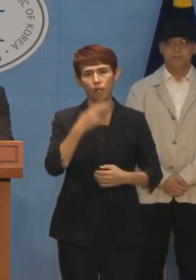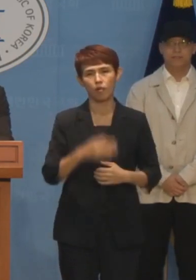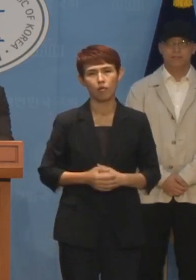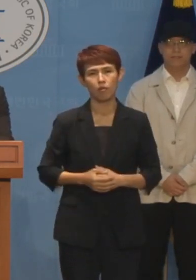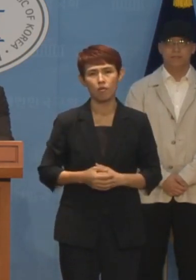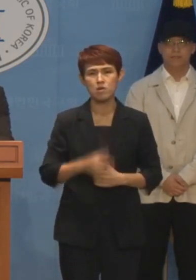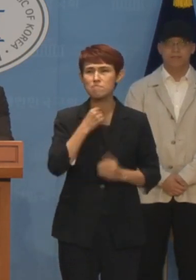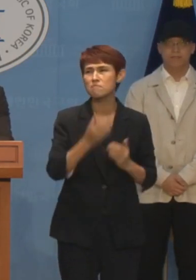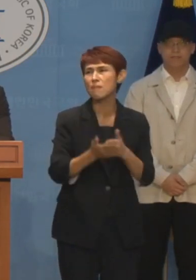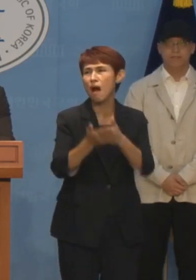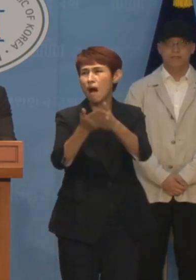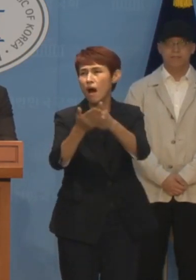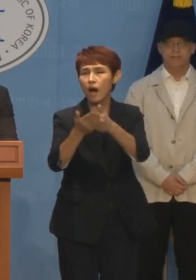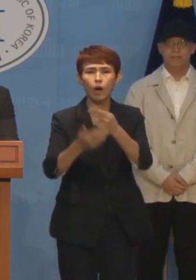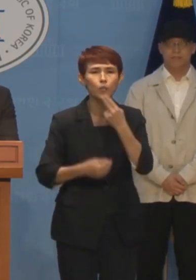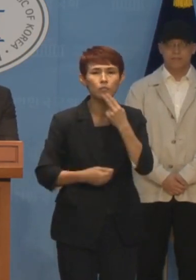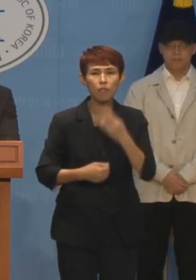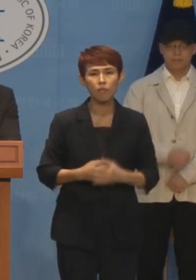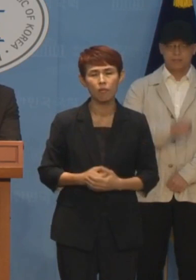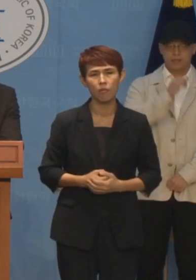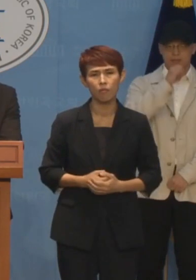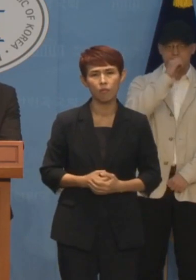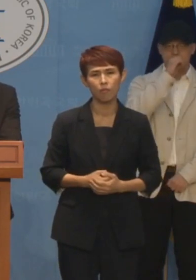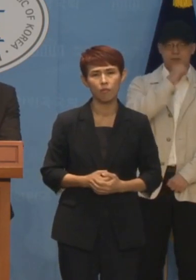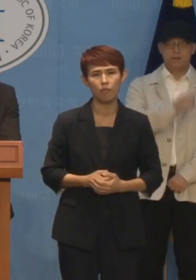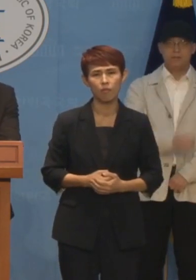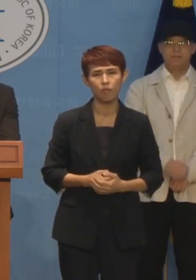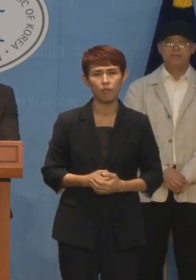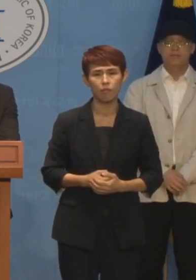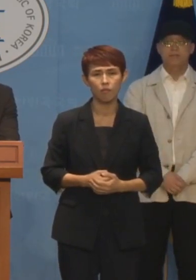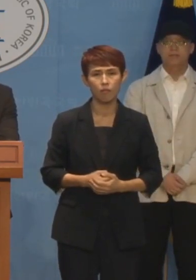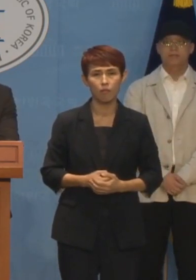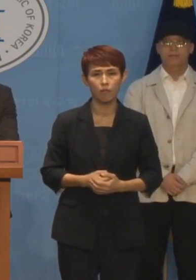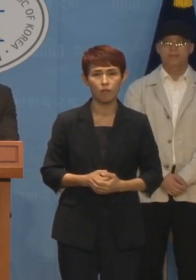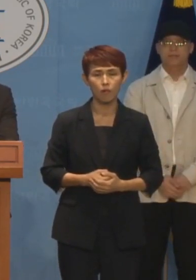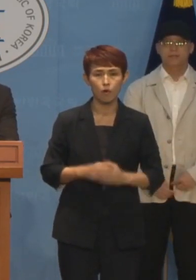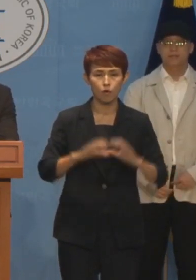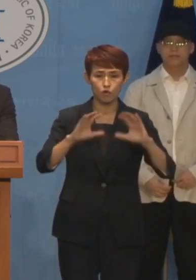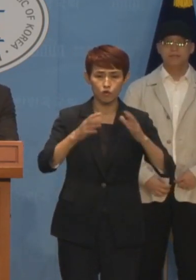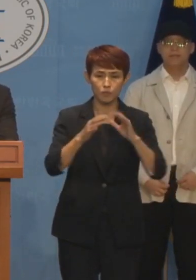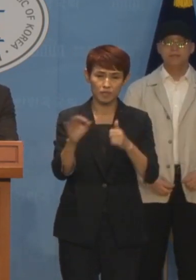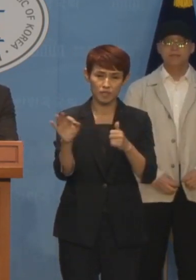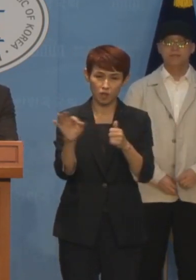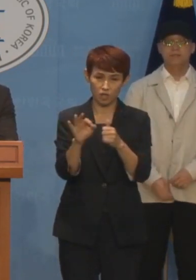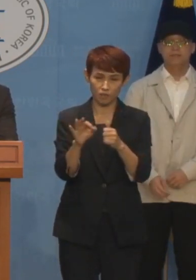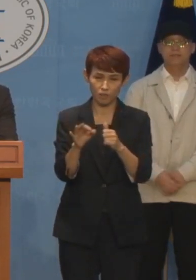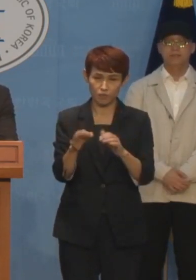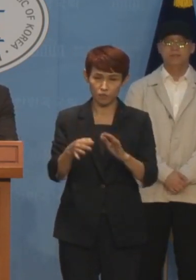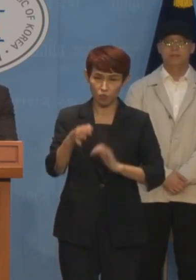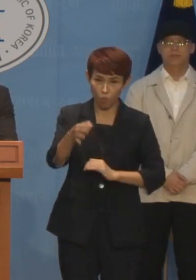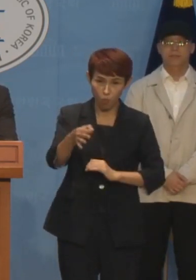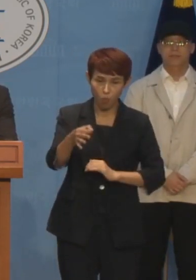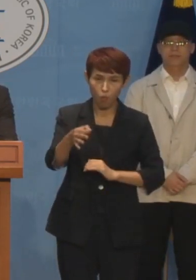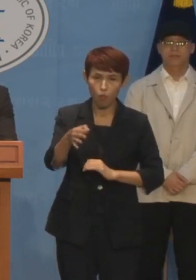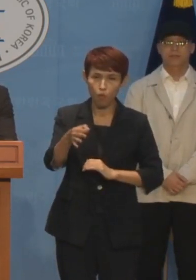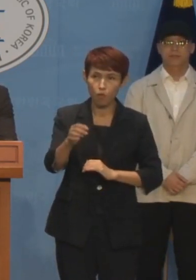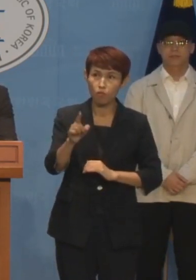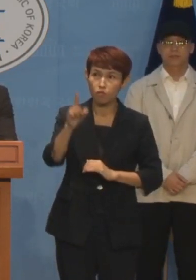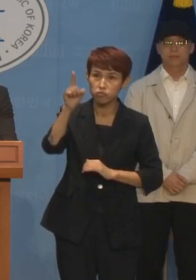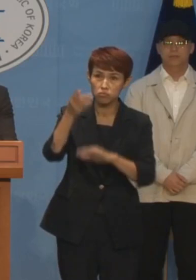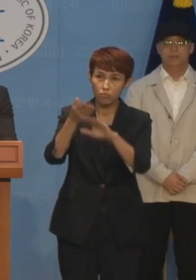목소리도 제대로 내지 않고 있습니다. 우리가 낸 국민연금이 우리 윗세대의 연금으로 사용되고 있는